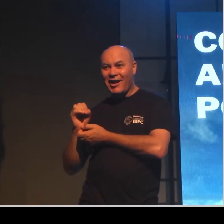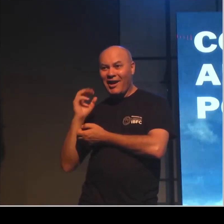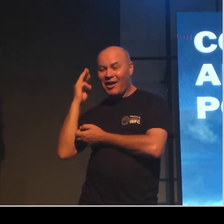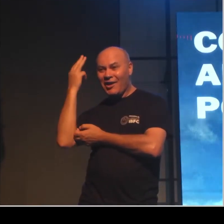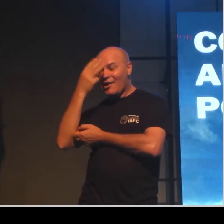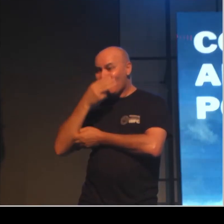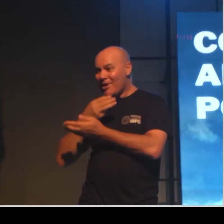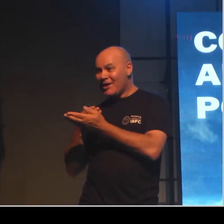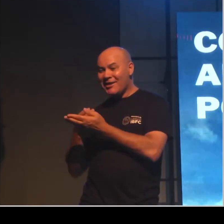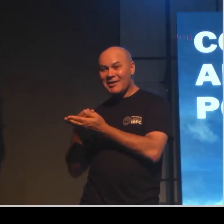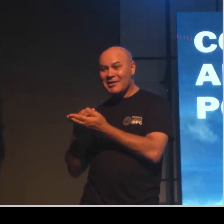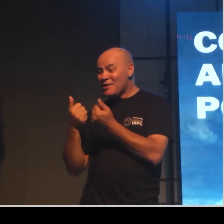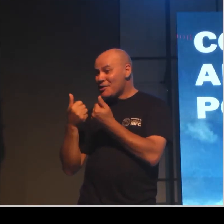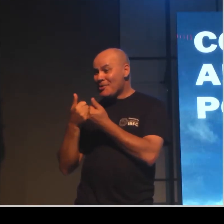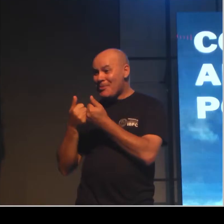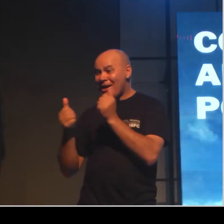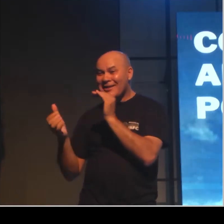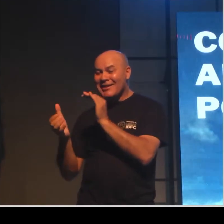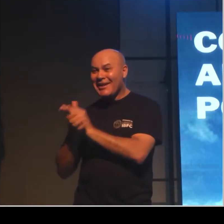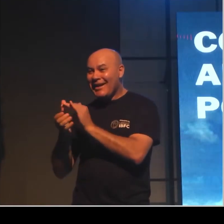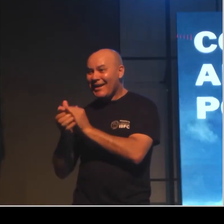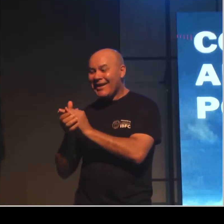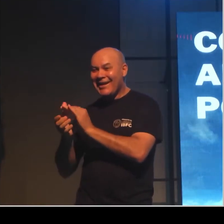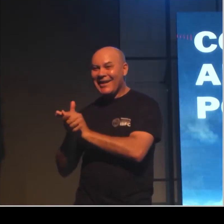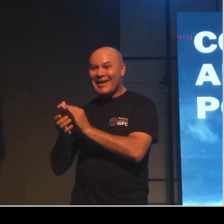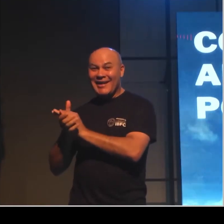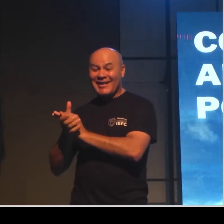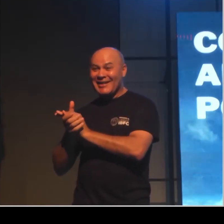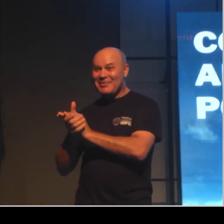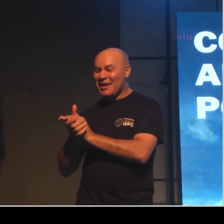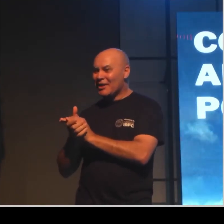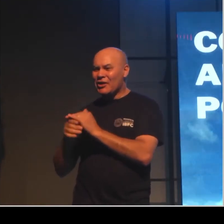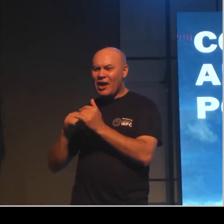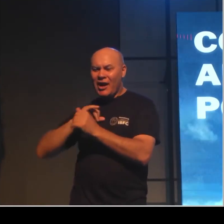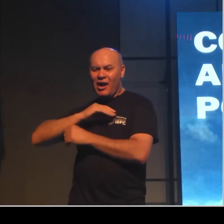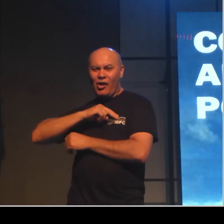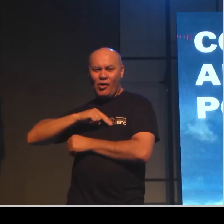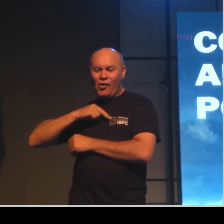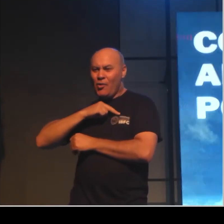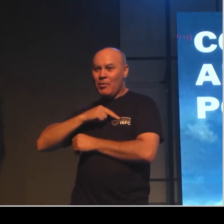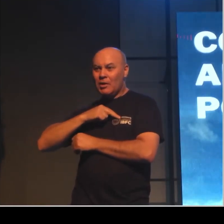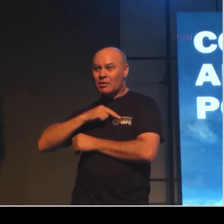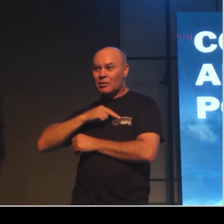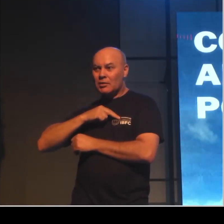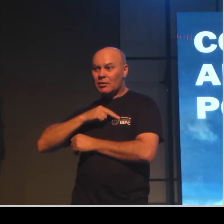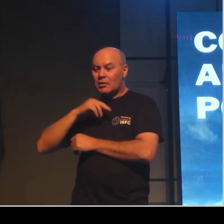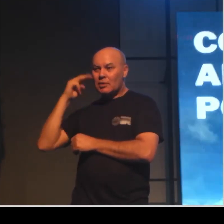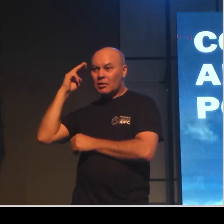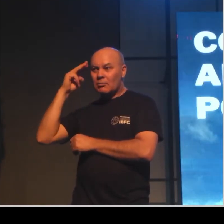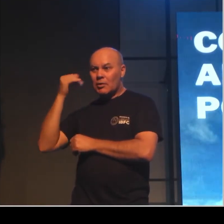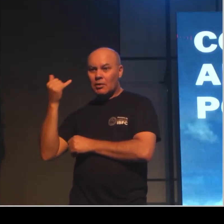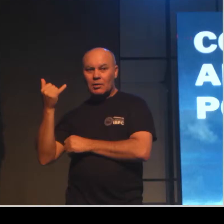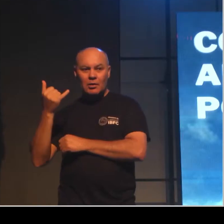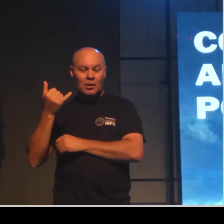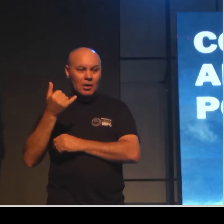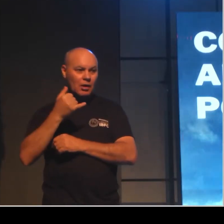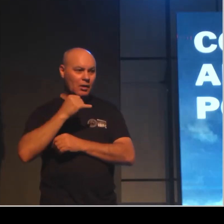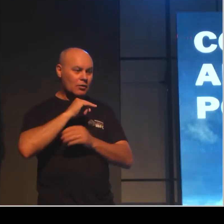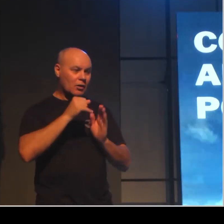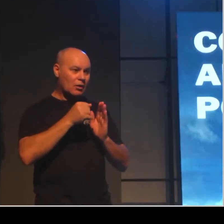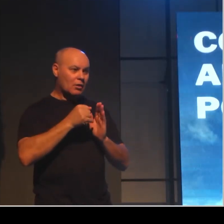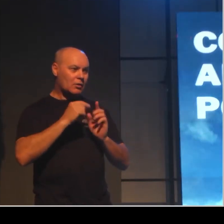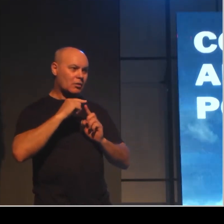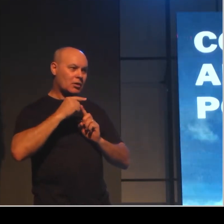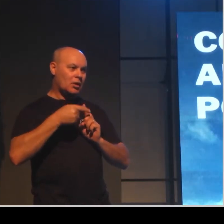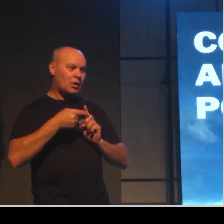E agora essa menina chega para ele um dia e diz assim, meu bem, eu quero te dizer uma coisa, eu estou grávida. E ele diz, mas